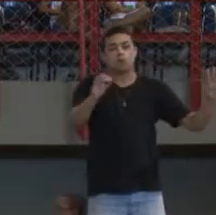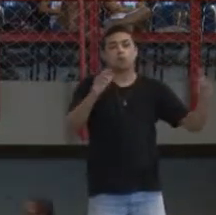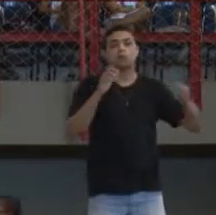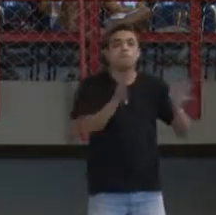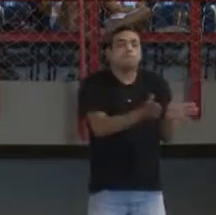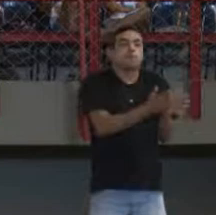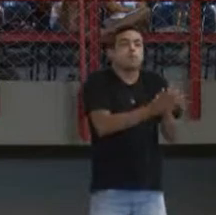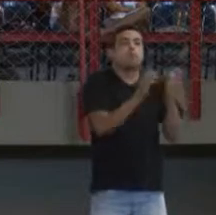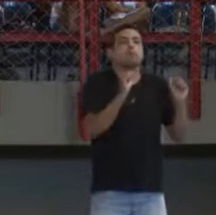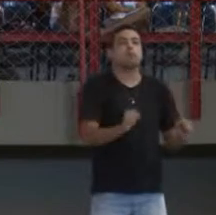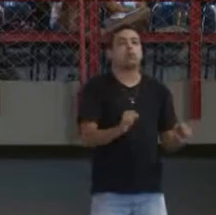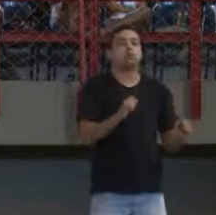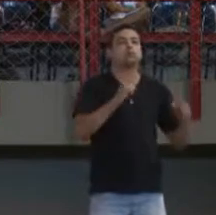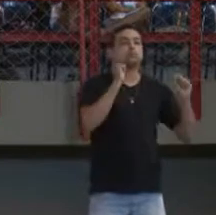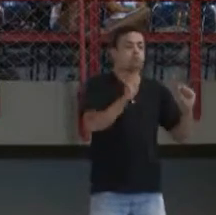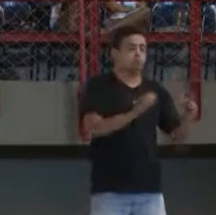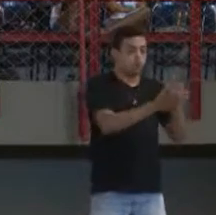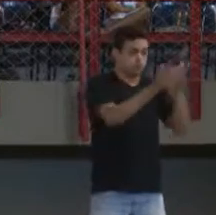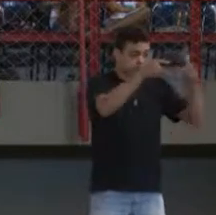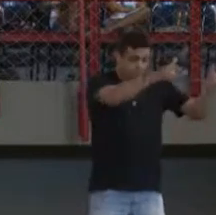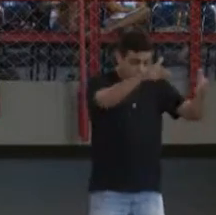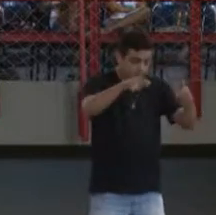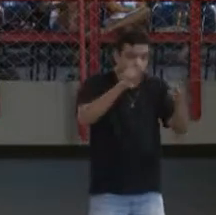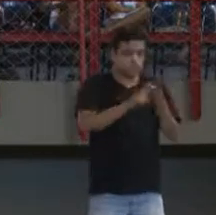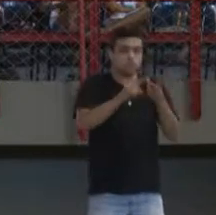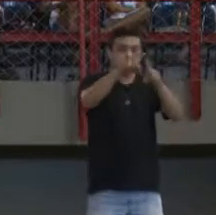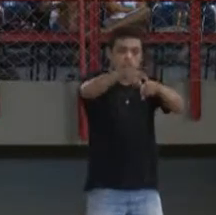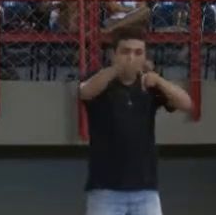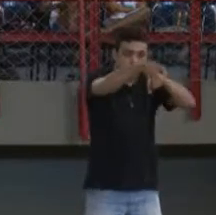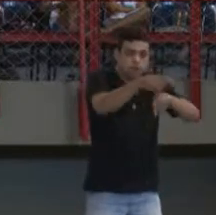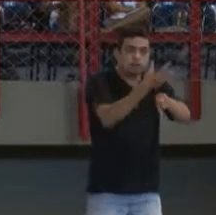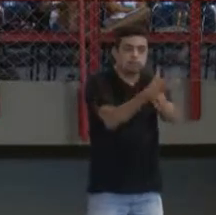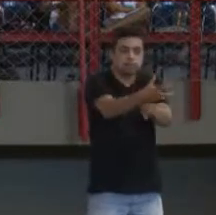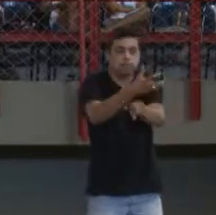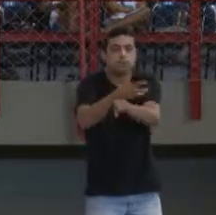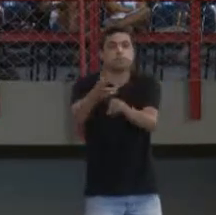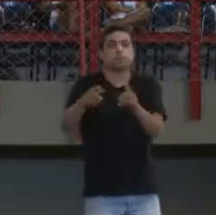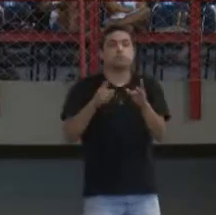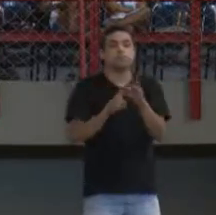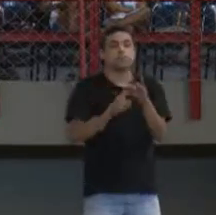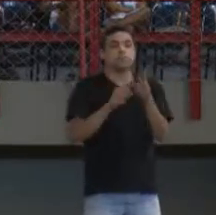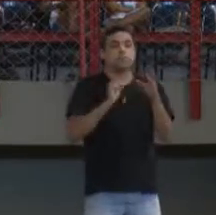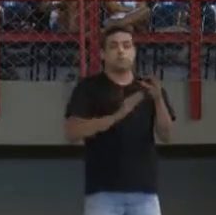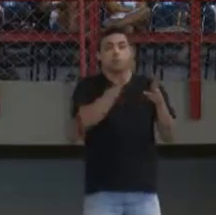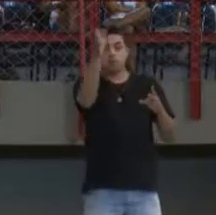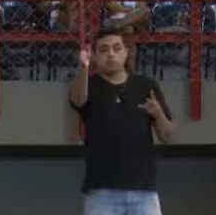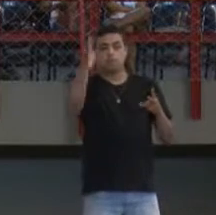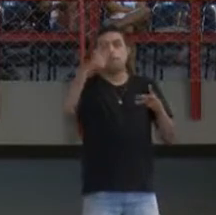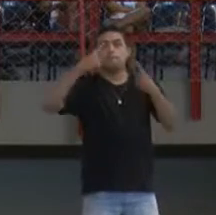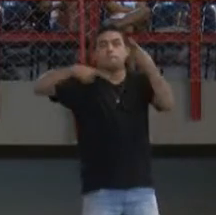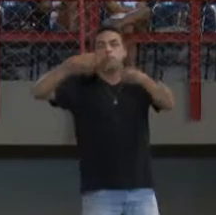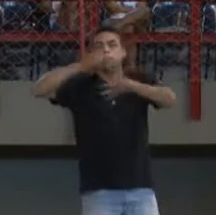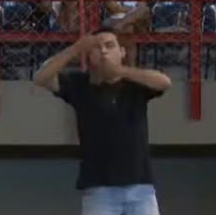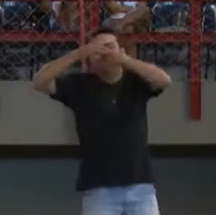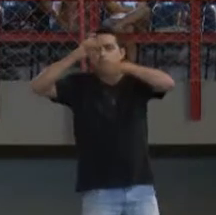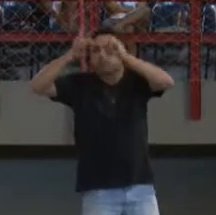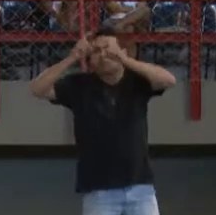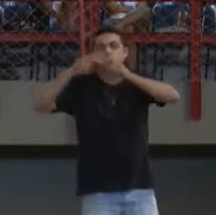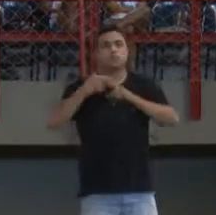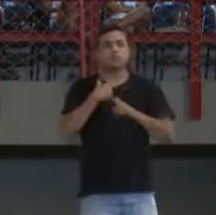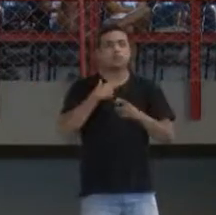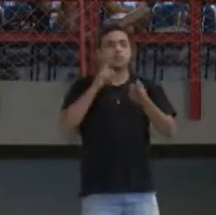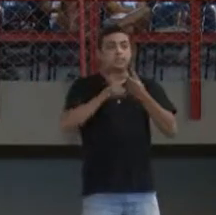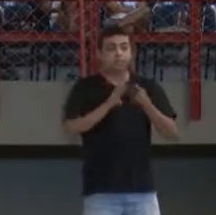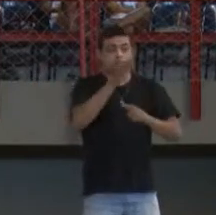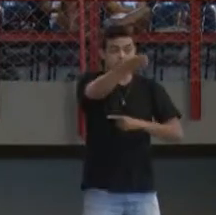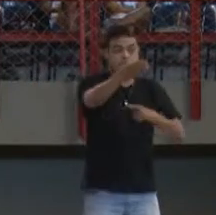o pobre pode o quê, professor? O pobre pode trabalhar, produzir na terra, mas não pode participar das decisões políticas e nem vai